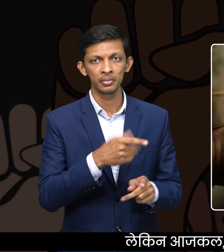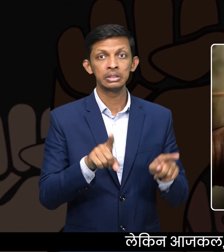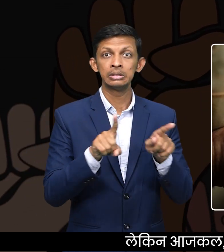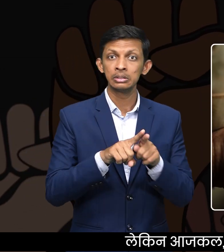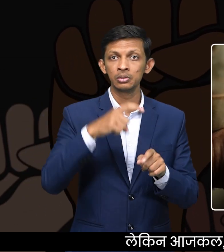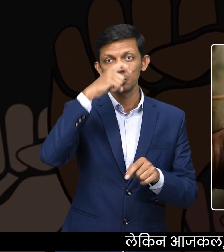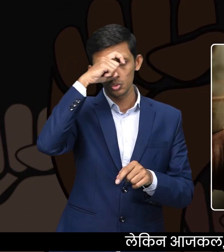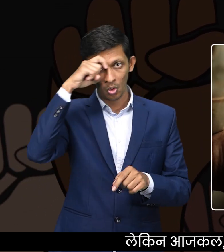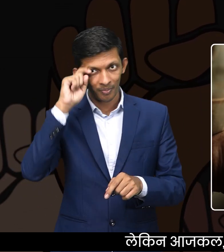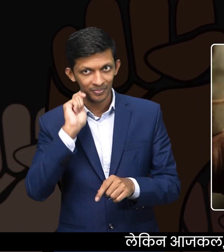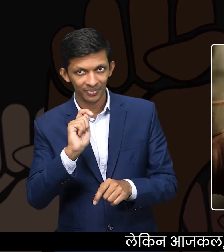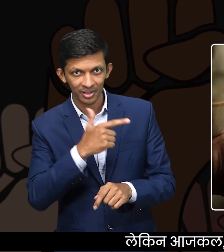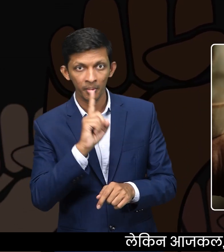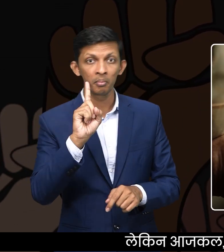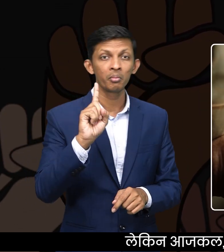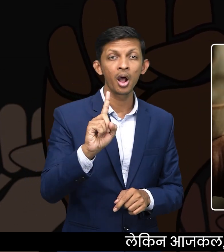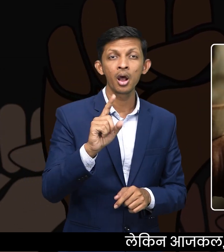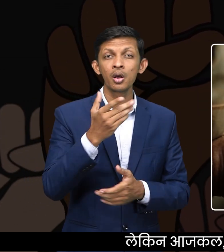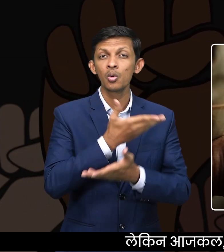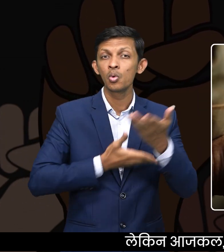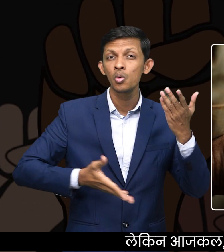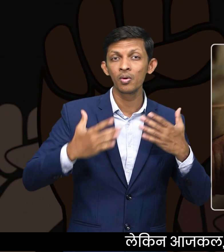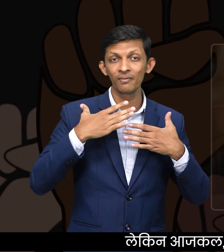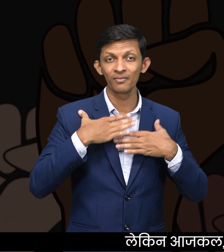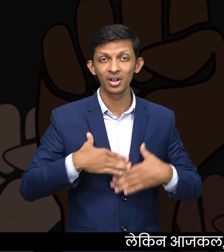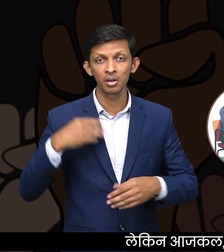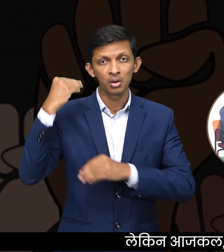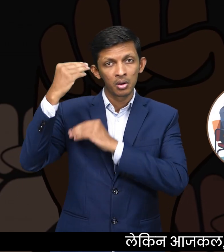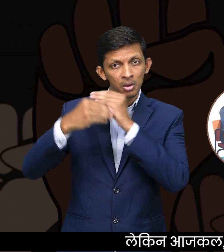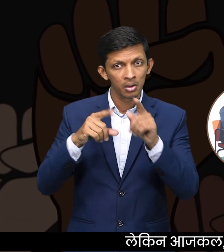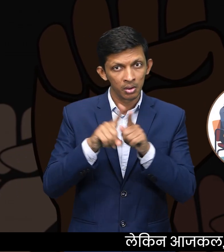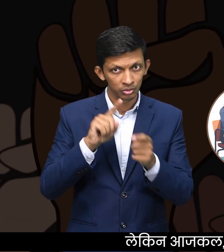लेकिन आजकल ये परंपरा बहुत तेजी से बदल रही है।